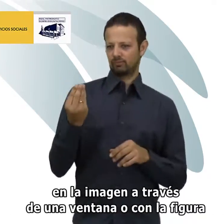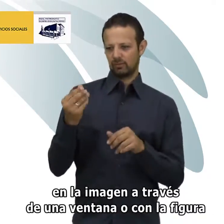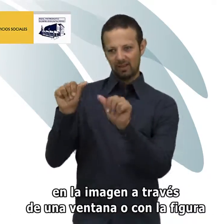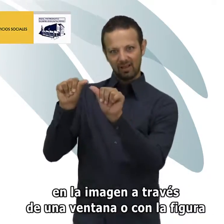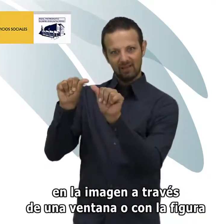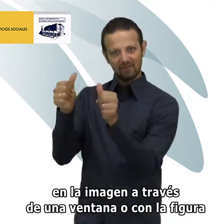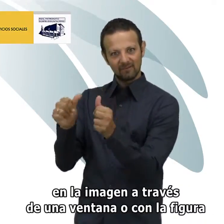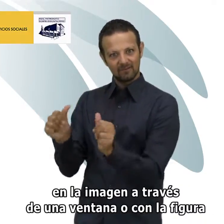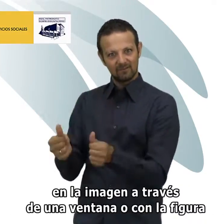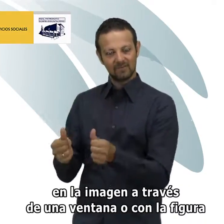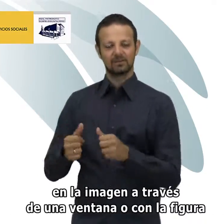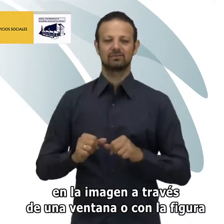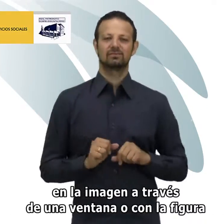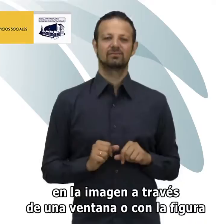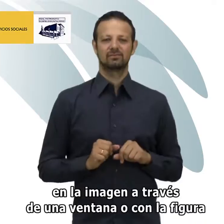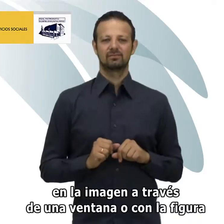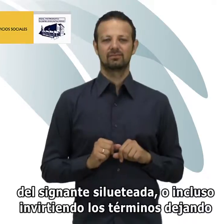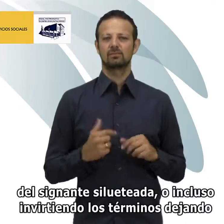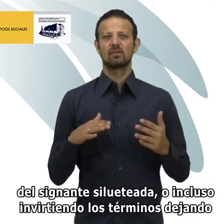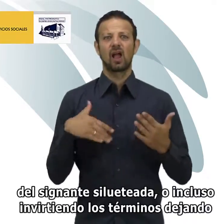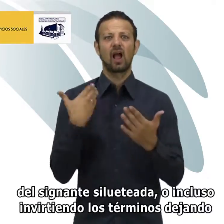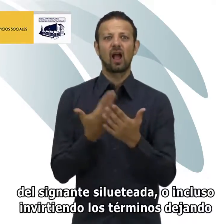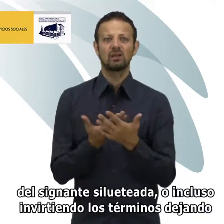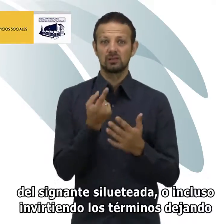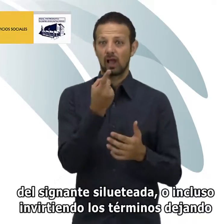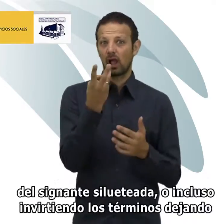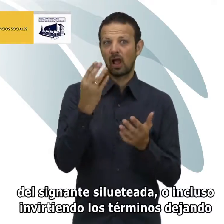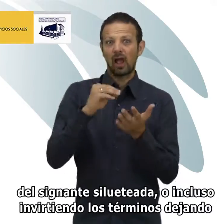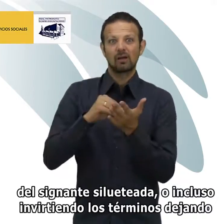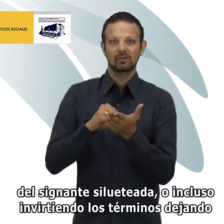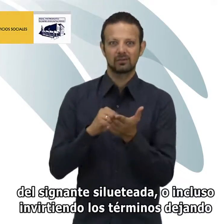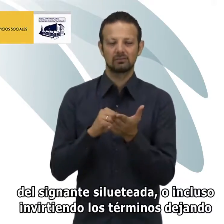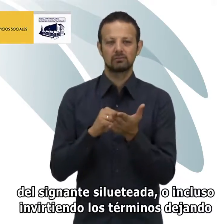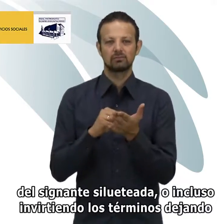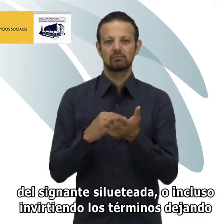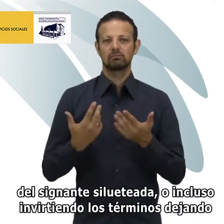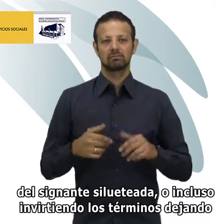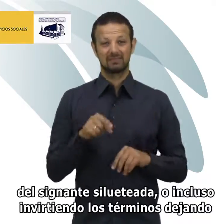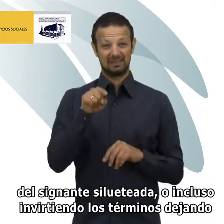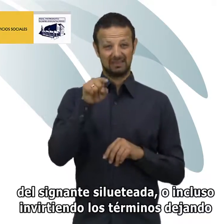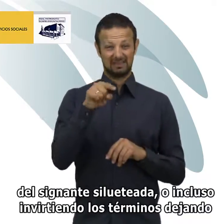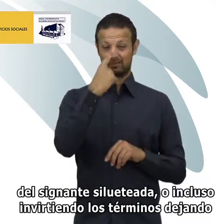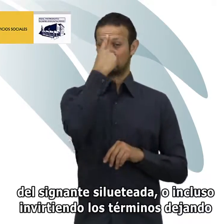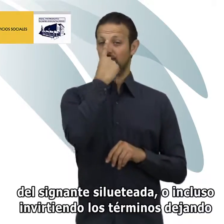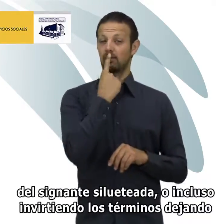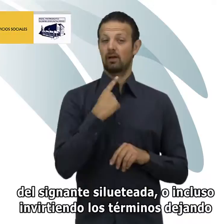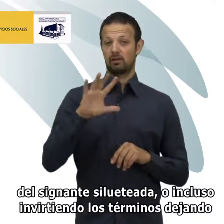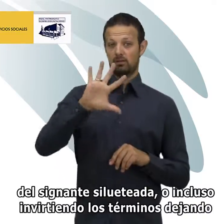silueteada. O incluso invirtiendo los términos, dejando a la persona que signa como imagen